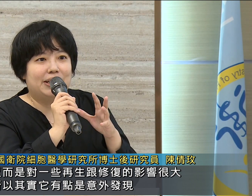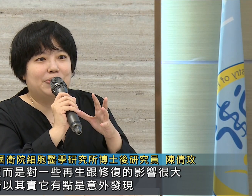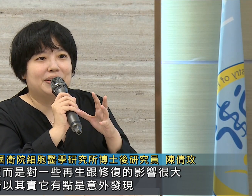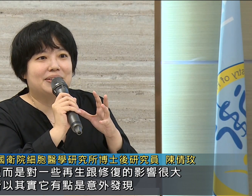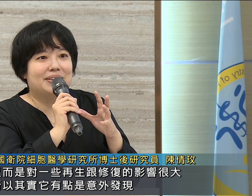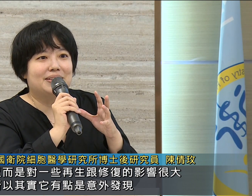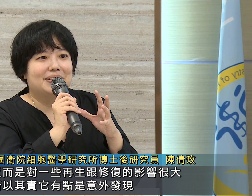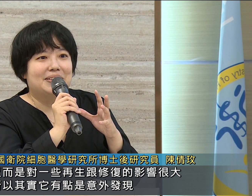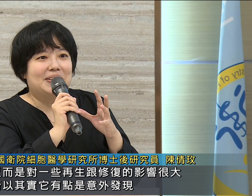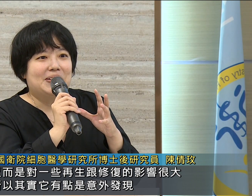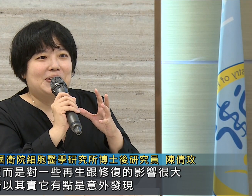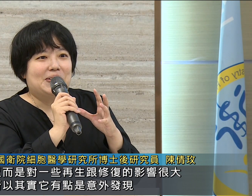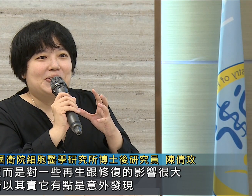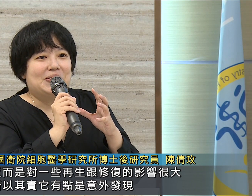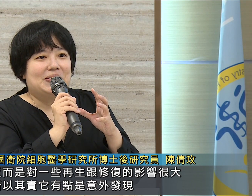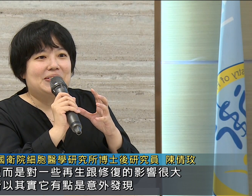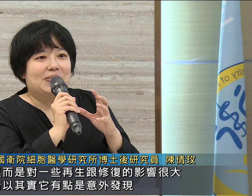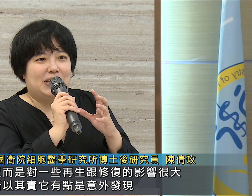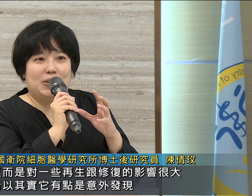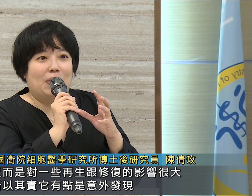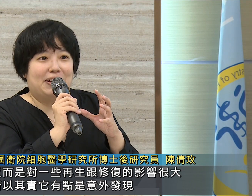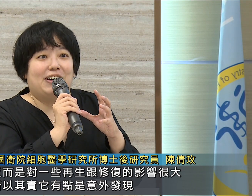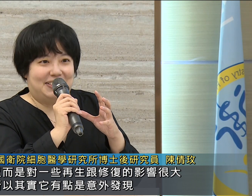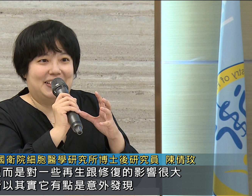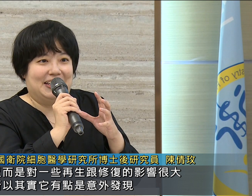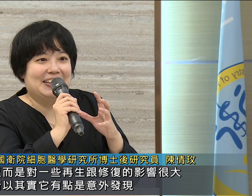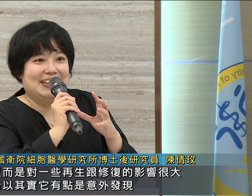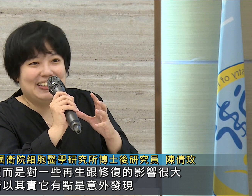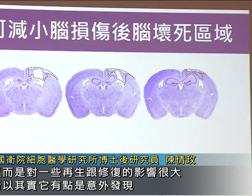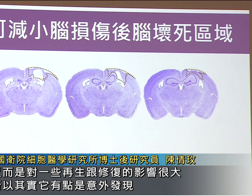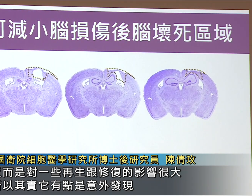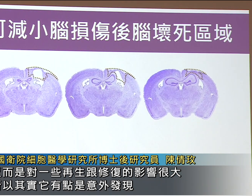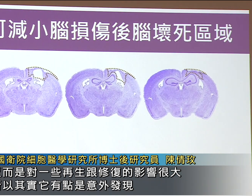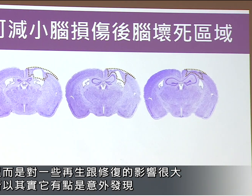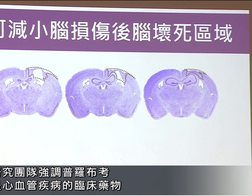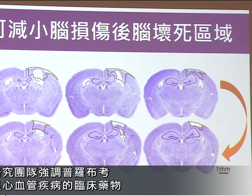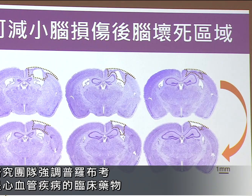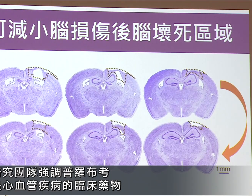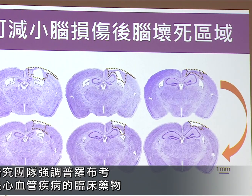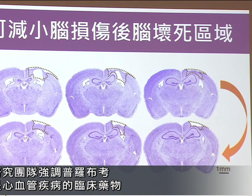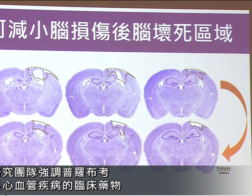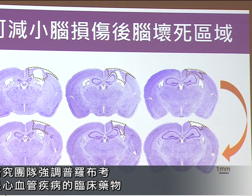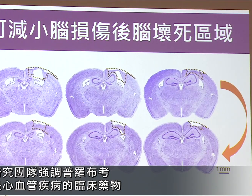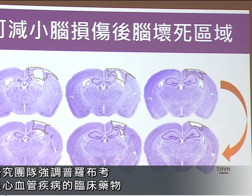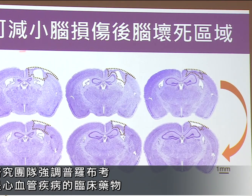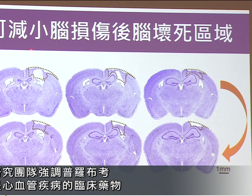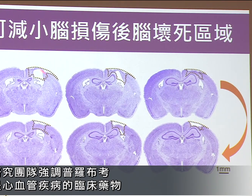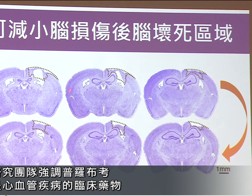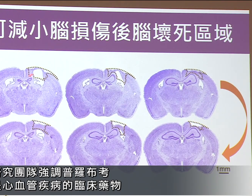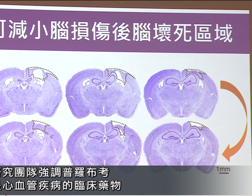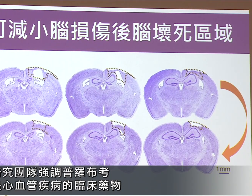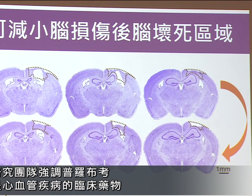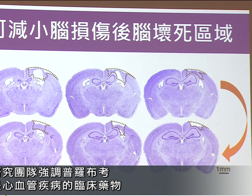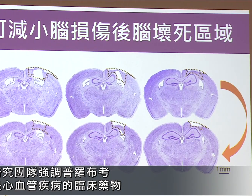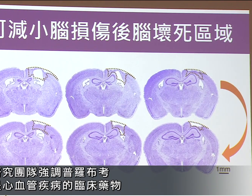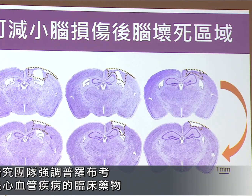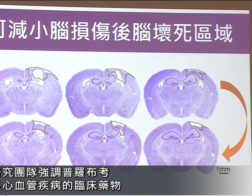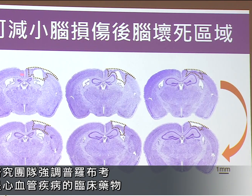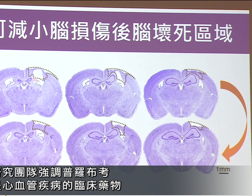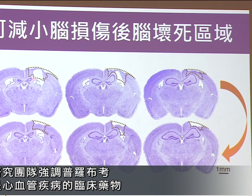有点是意外发现。 研究团队强调，普罗布考是心血管疾病的临床药物，有